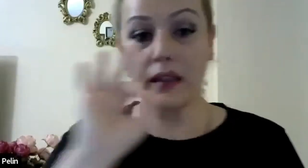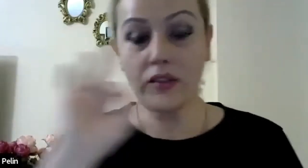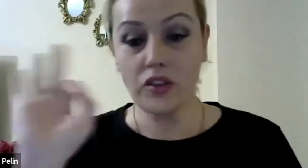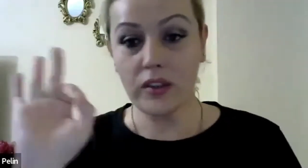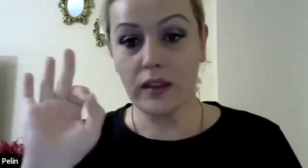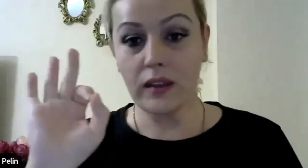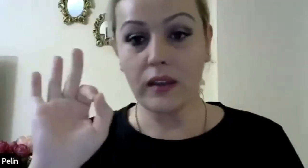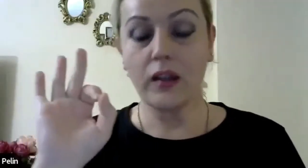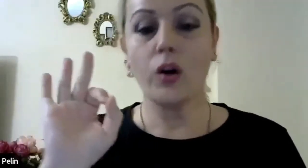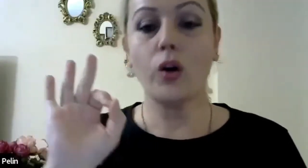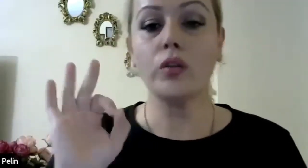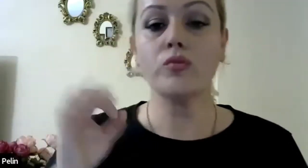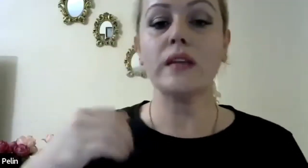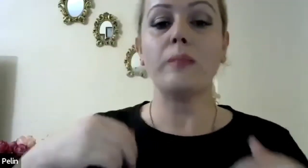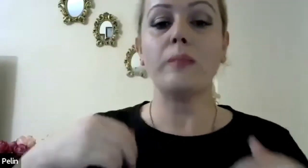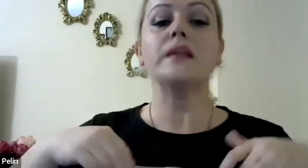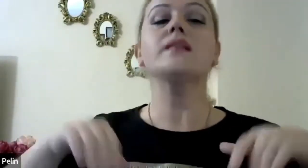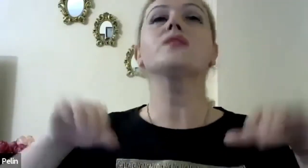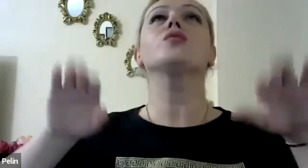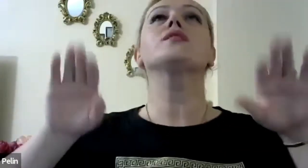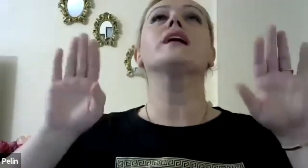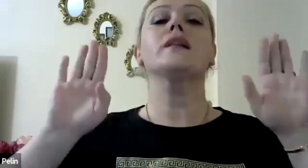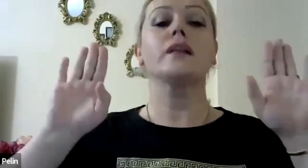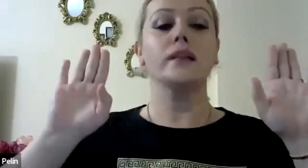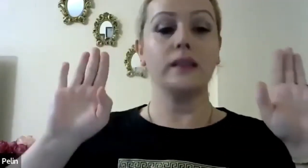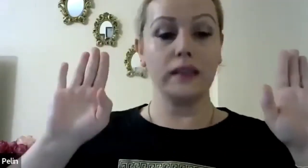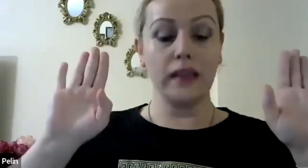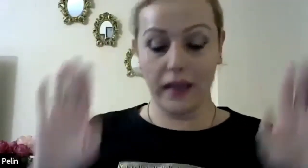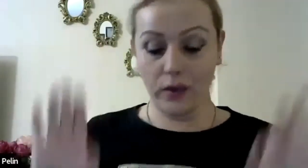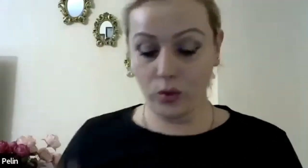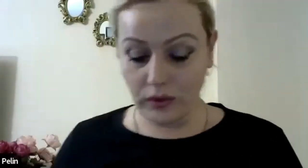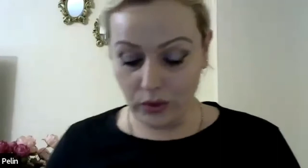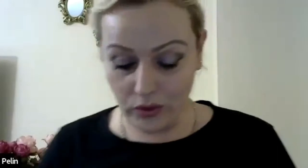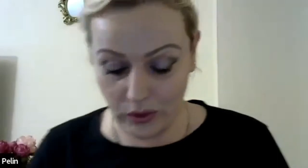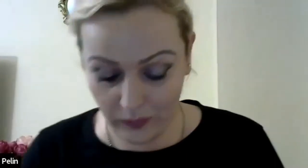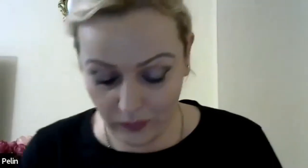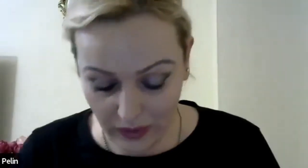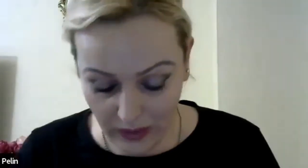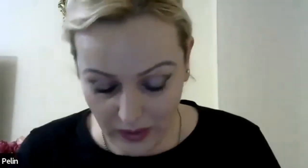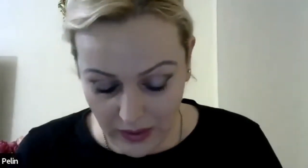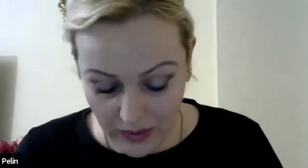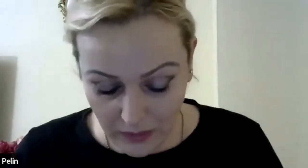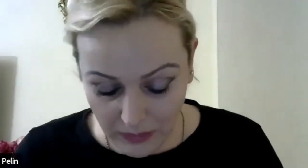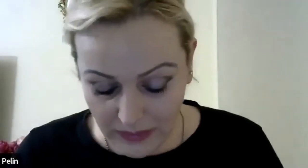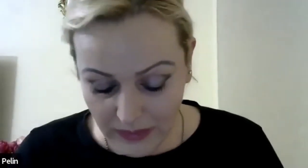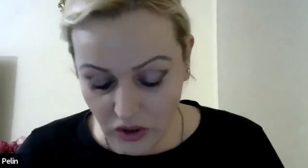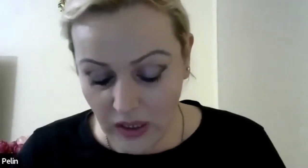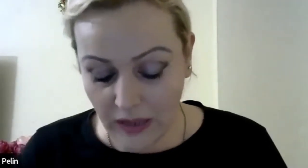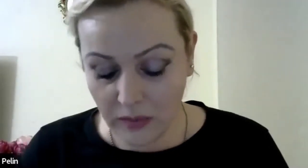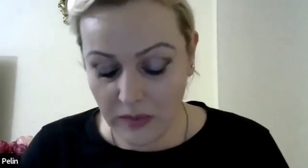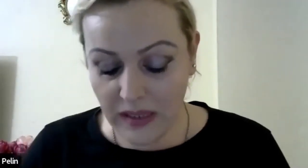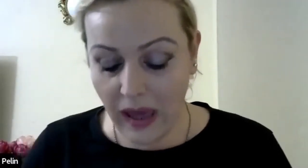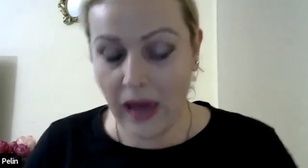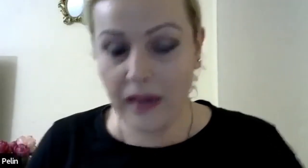hiç, olumsuz yapmak istiyorsak değil kullanıyoruz. Bir diğer işaretimiz her